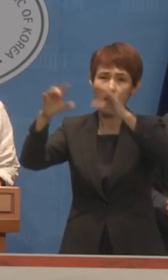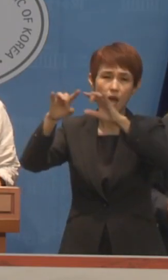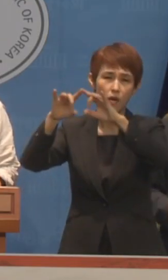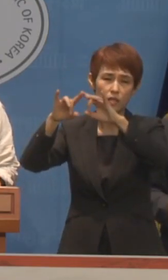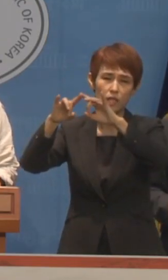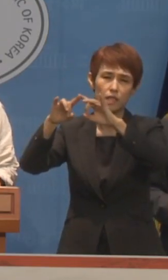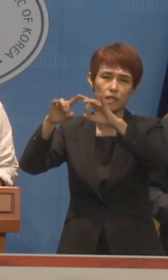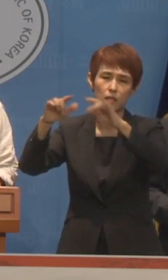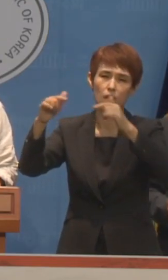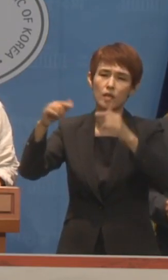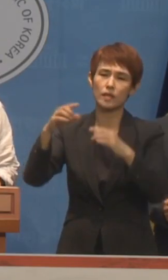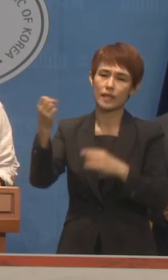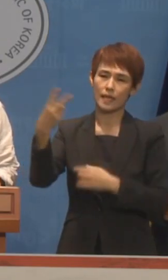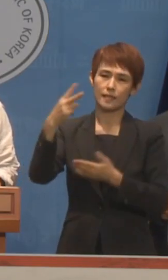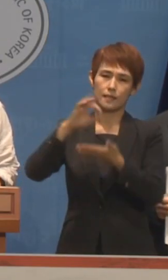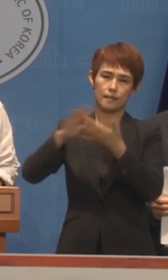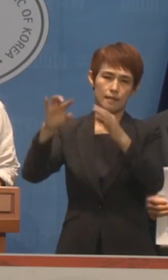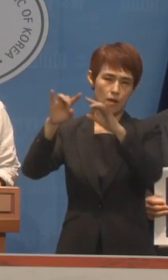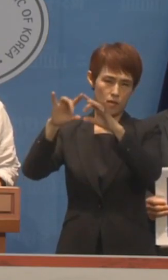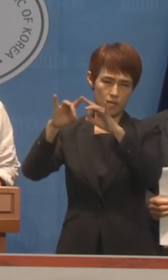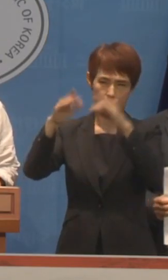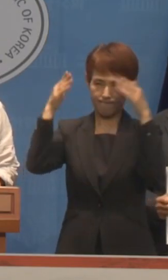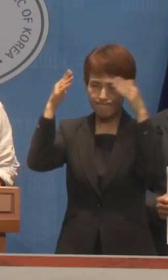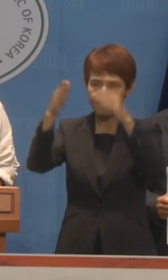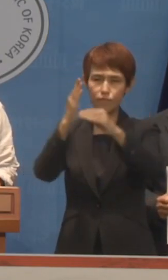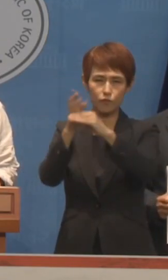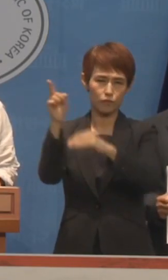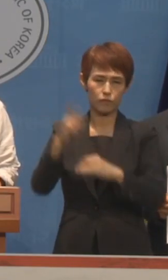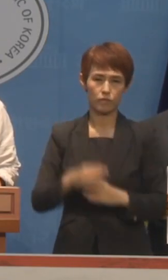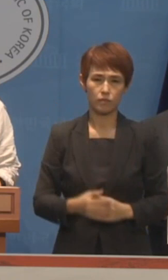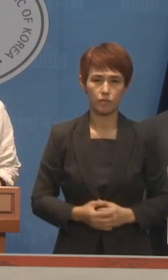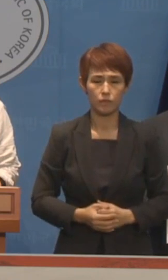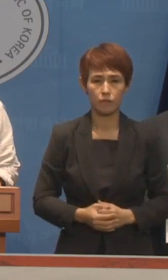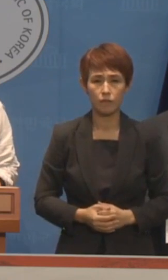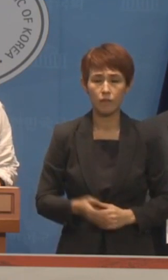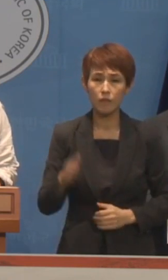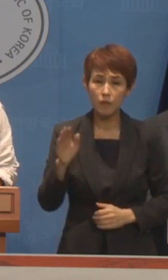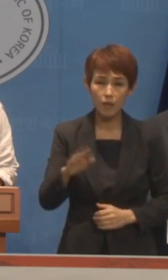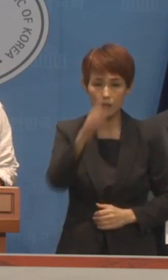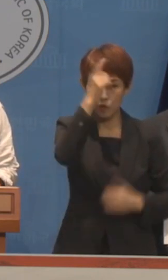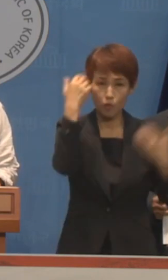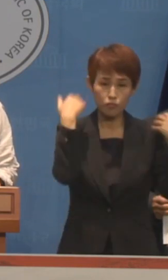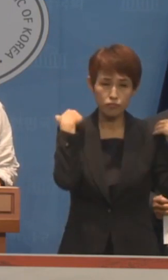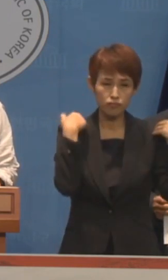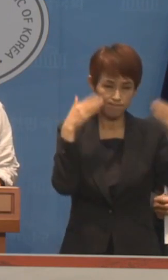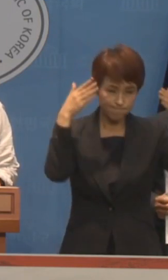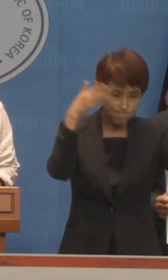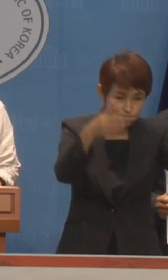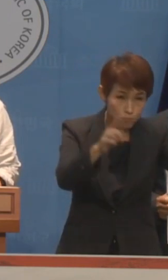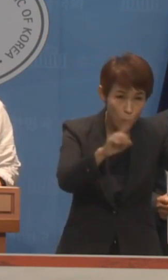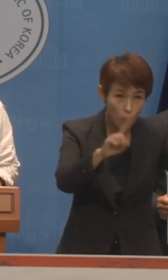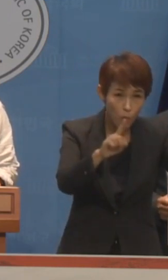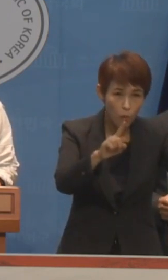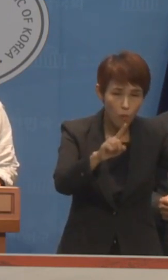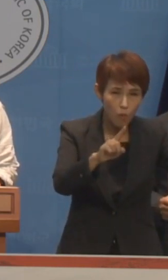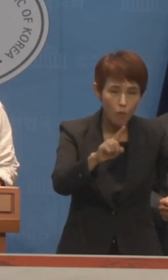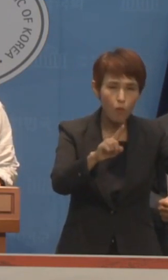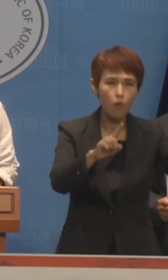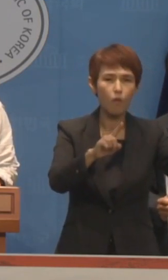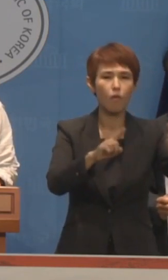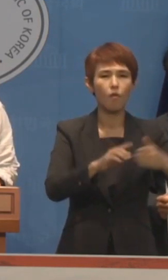감축, 재생에너지 중심의 에너지 전환에 박차를 가하고 있습니다. 그러나 정부가 박차를 가하고 있는 건 무탄소